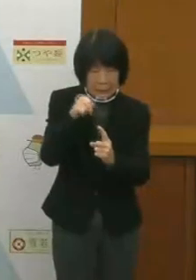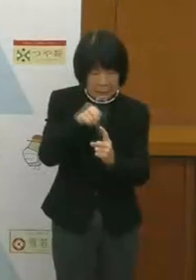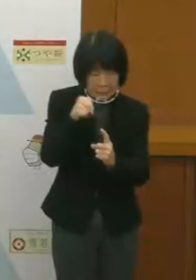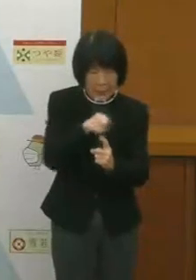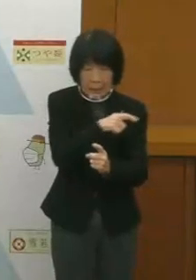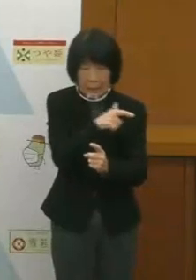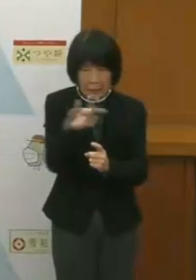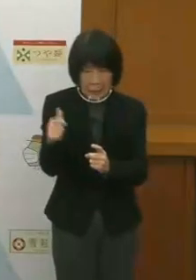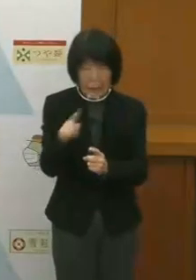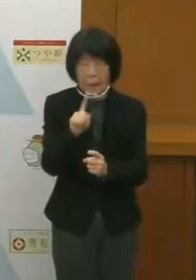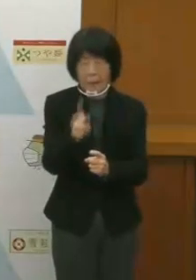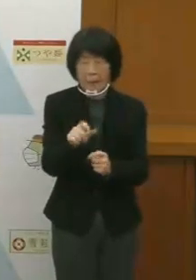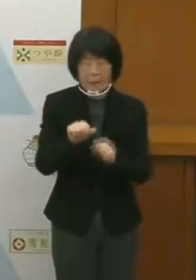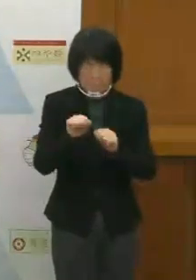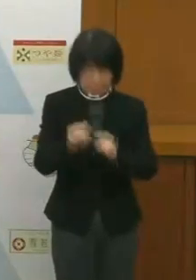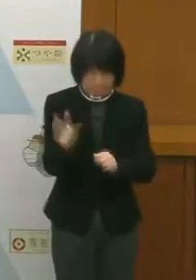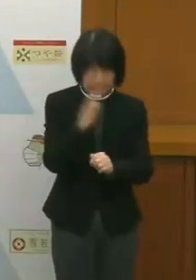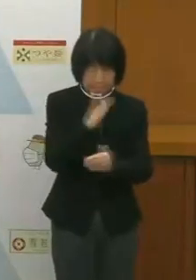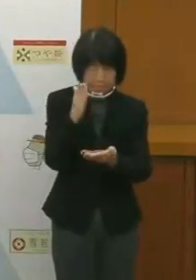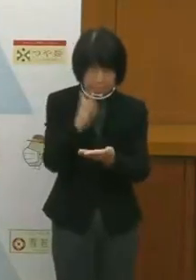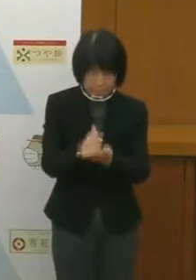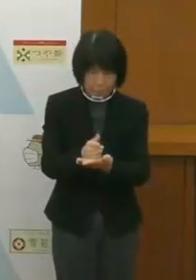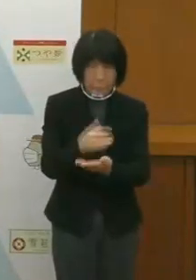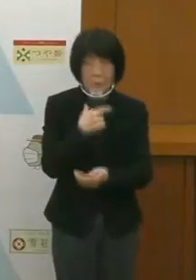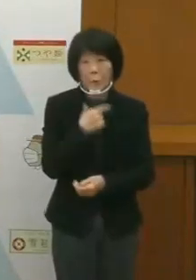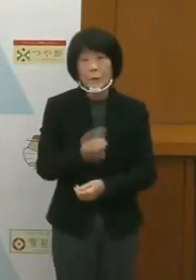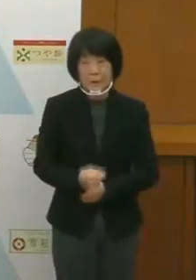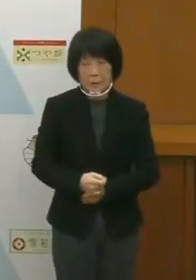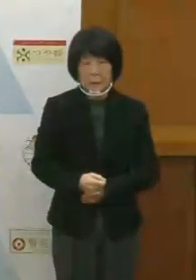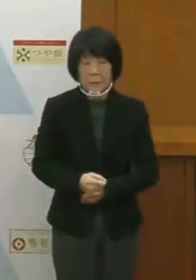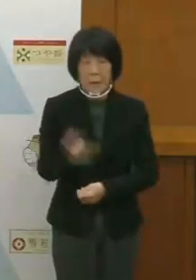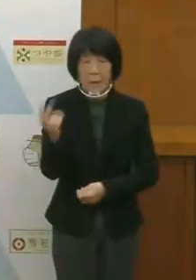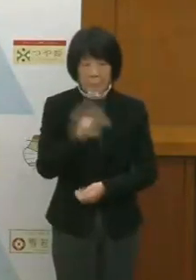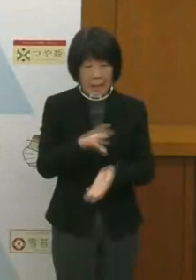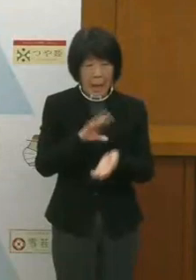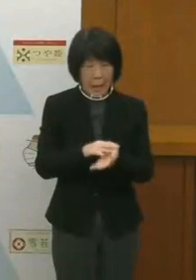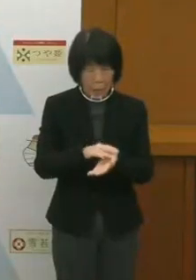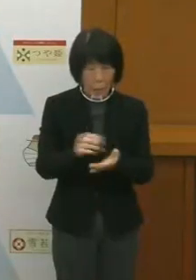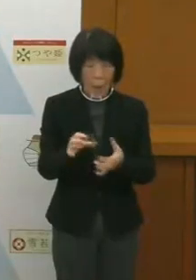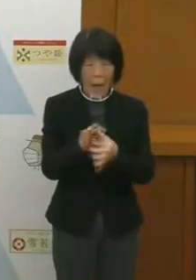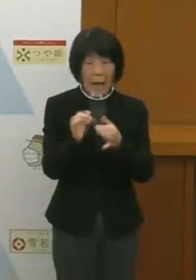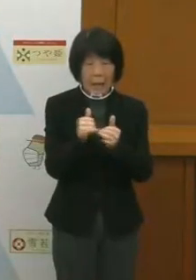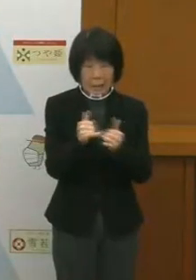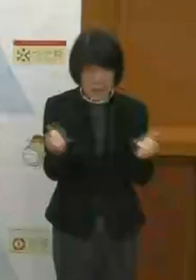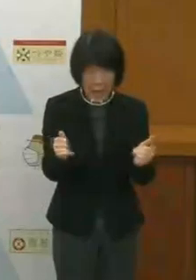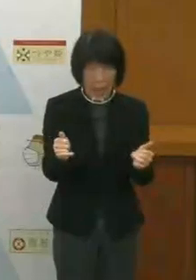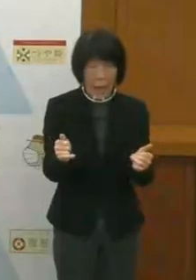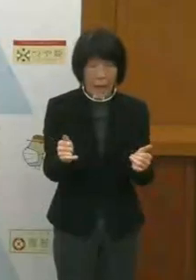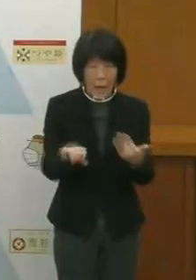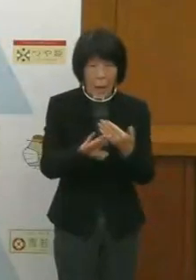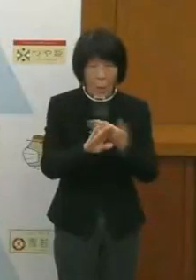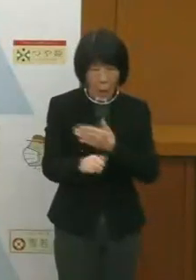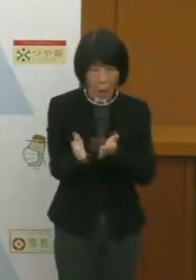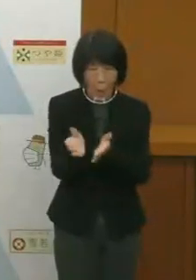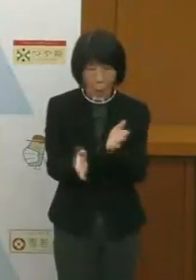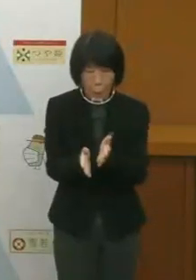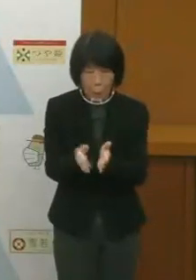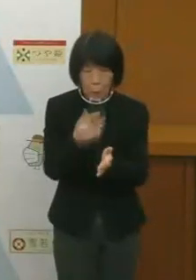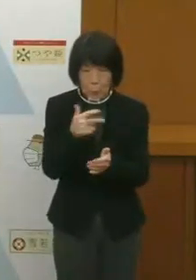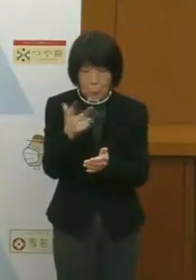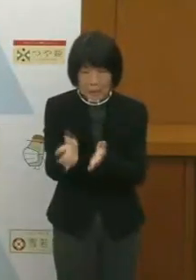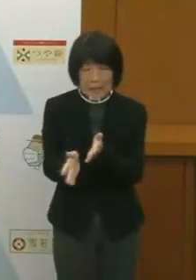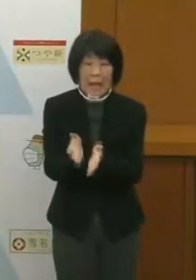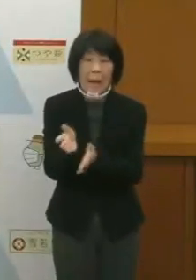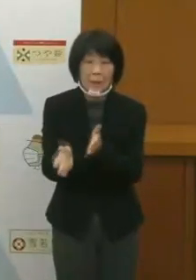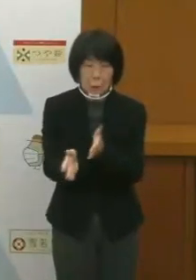ことは決して行わないようにしましょう。また医療従事者の方々をはじめ、保育や福祉サービ